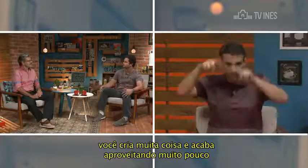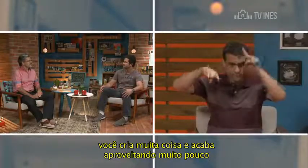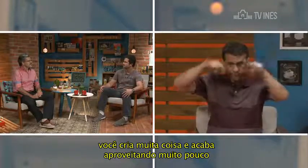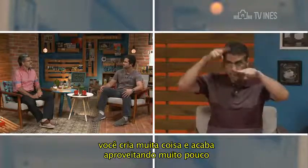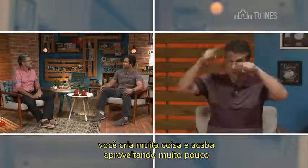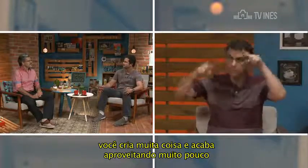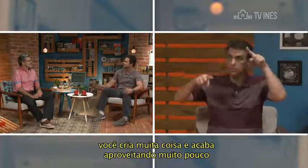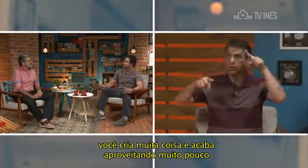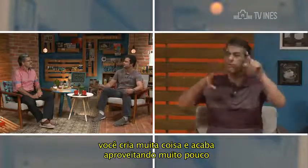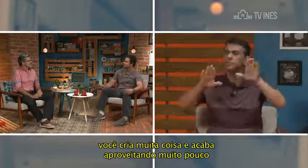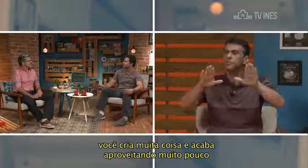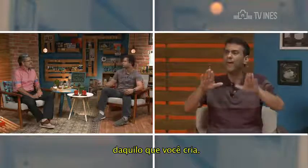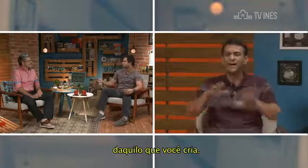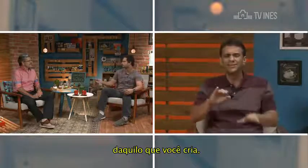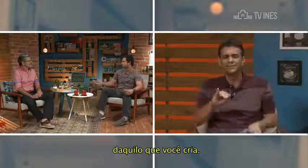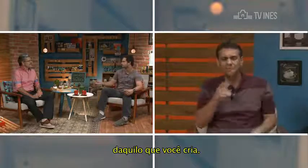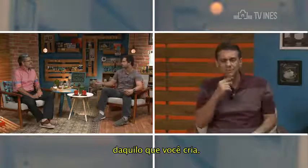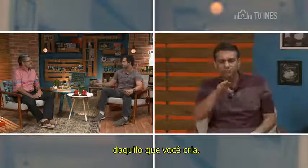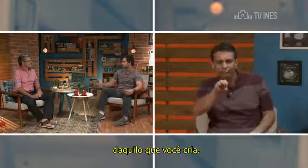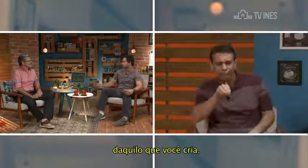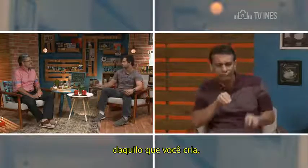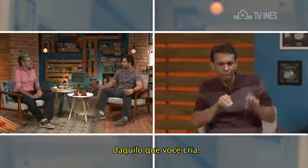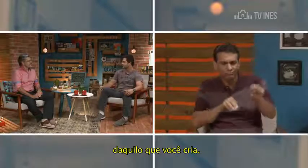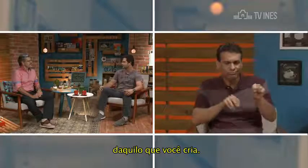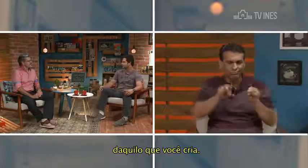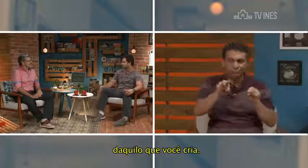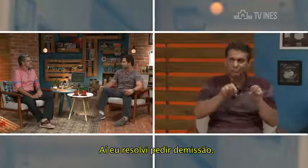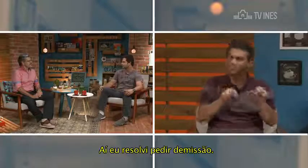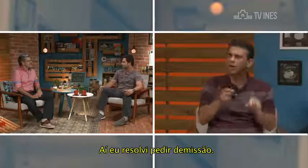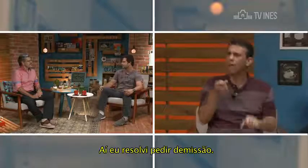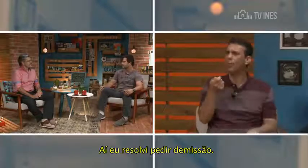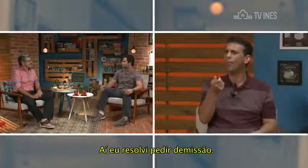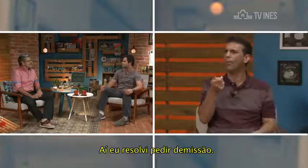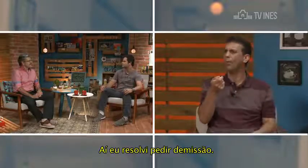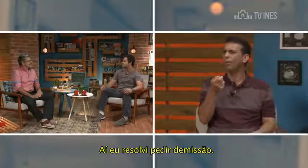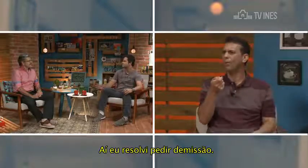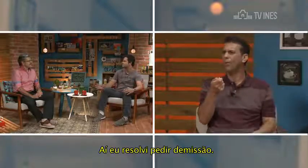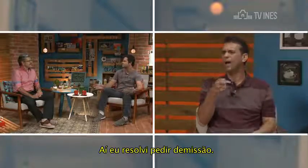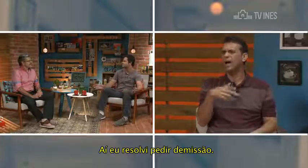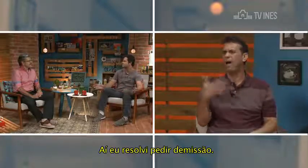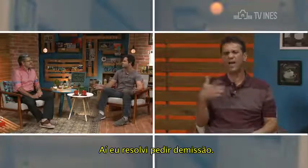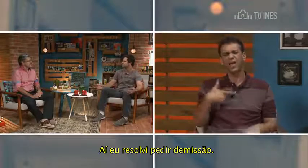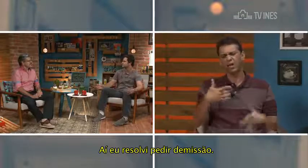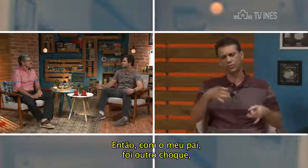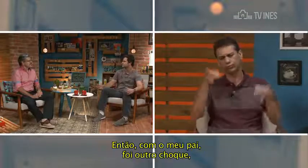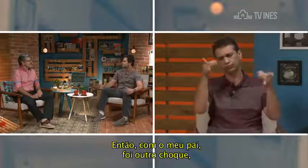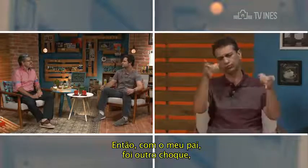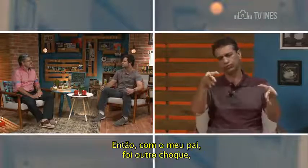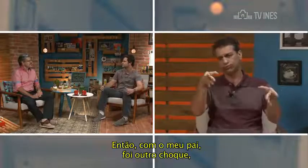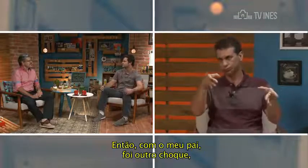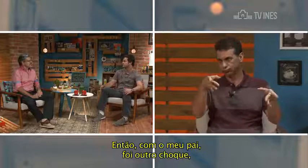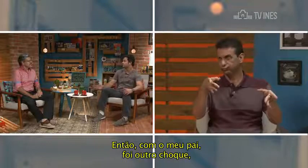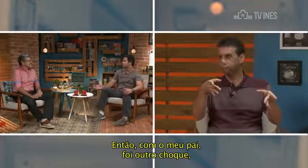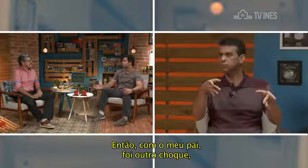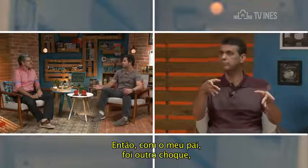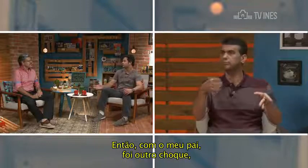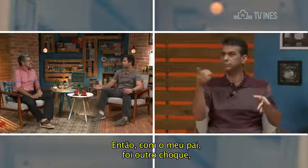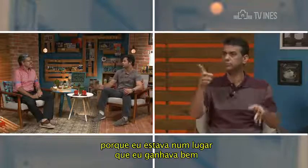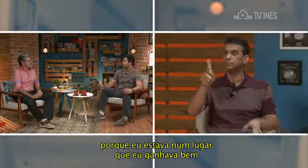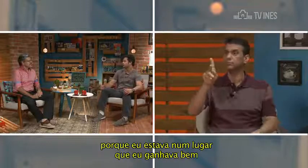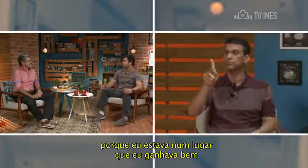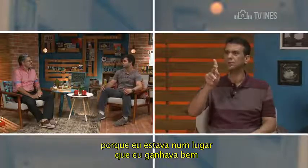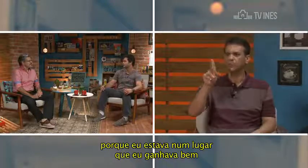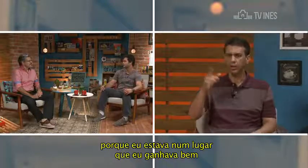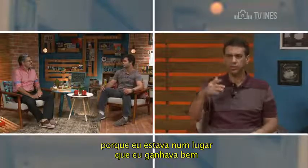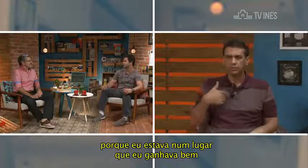coisa e acaba aproveitando muito pouco daquilo que você cria. Aí eu resolvi pedir demissão. Então, que meu pai foi outro